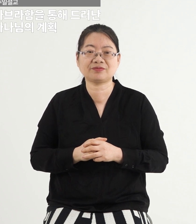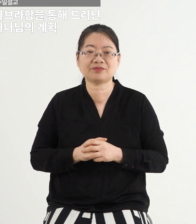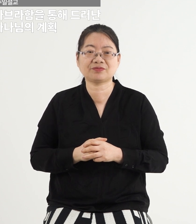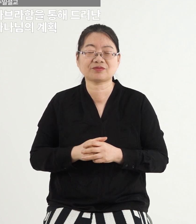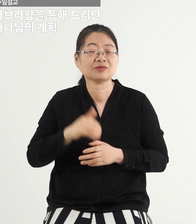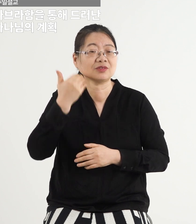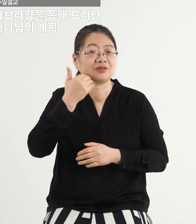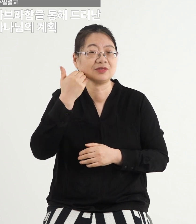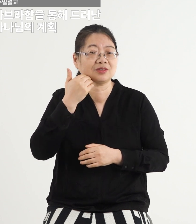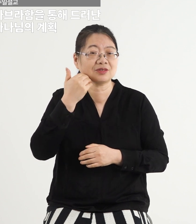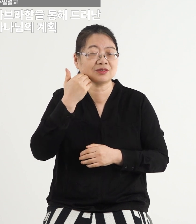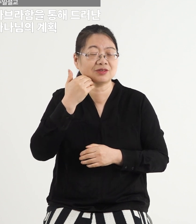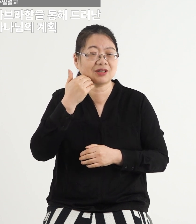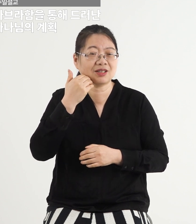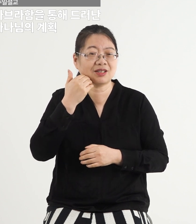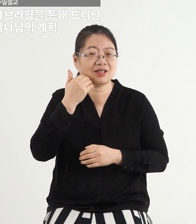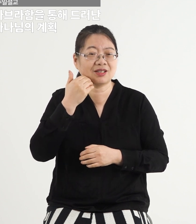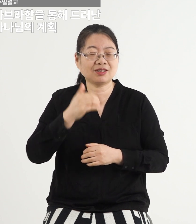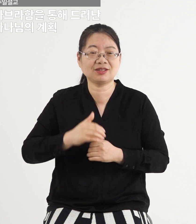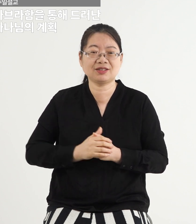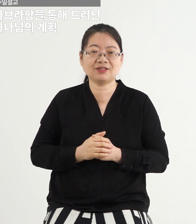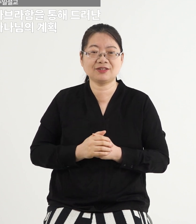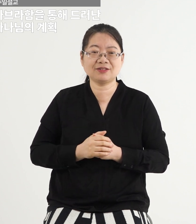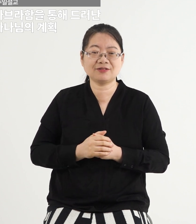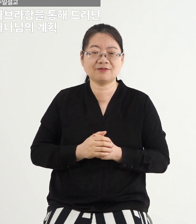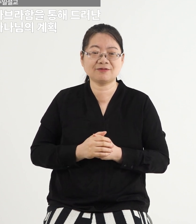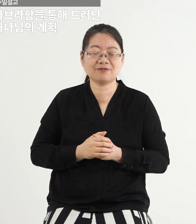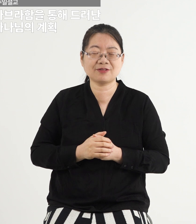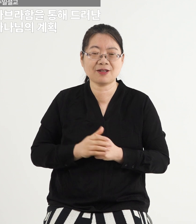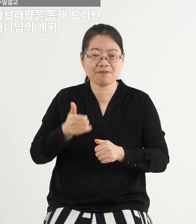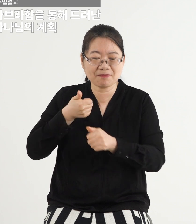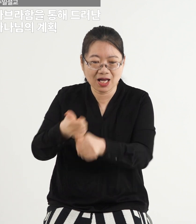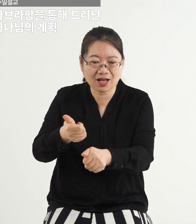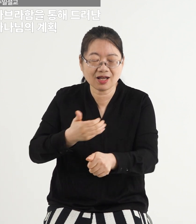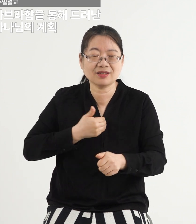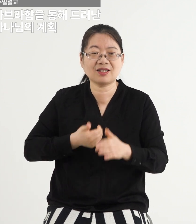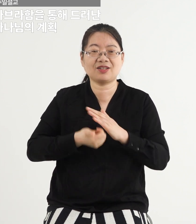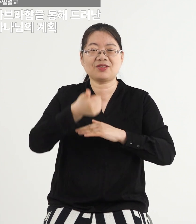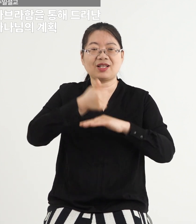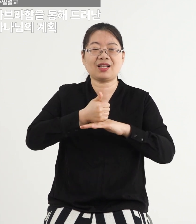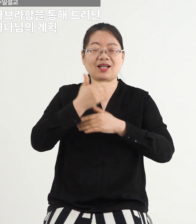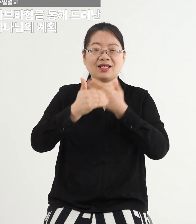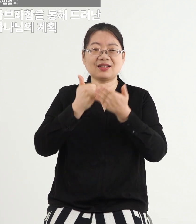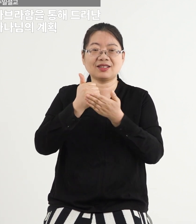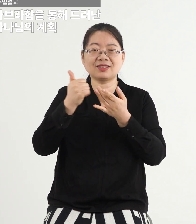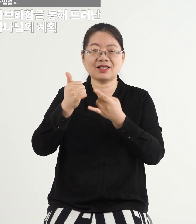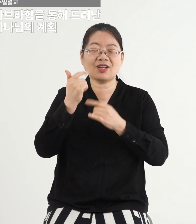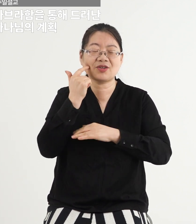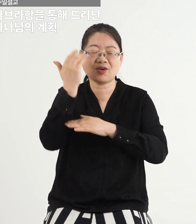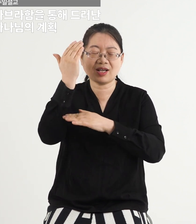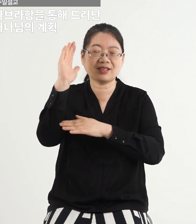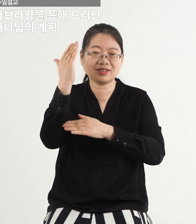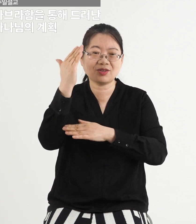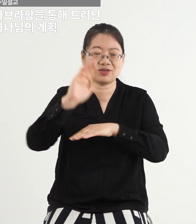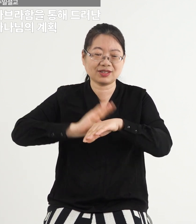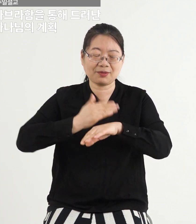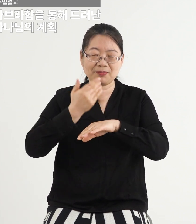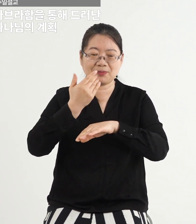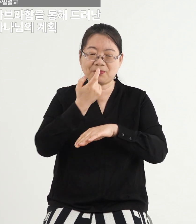어쨌든 누군가를 밟고 올라가서 내가 성공을 해야 하나님께 영광이 된다고 잘못 배웠어요.